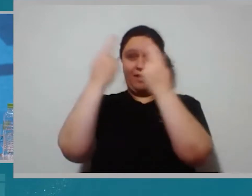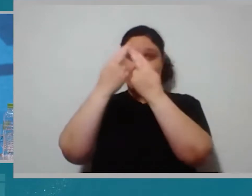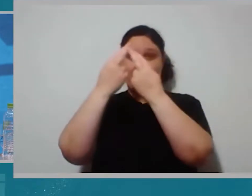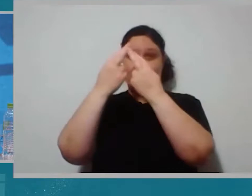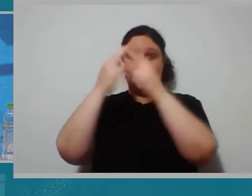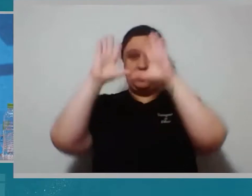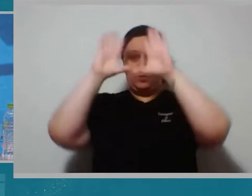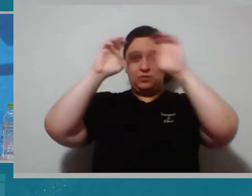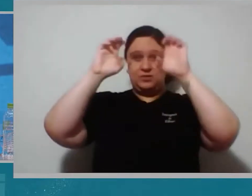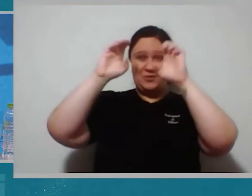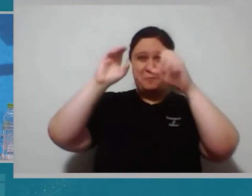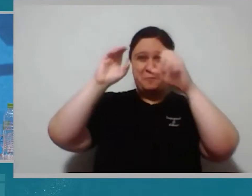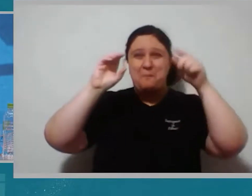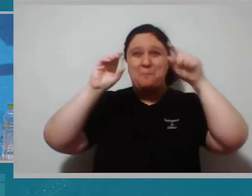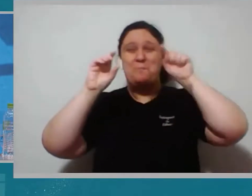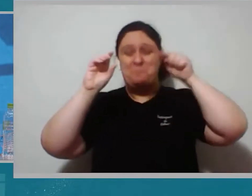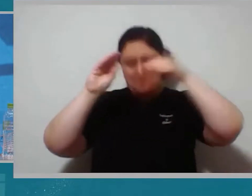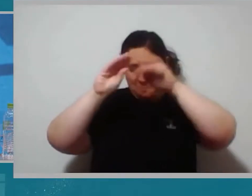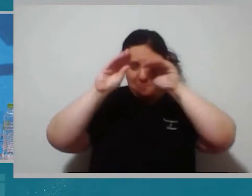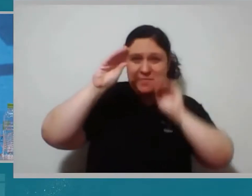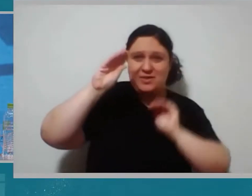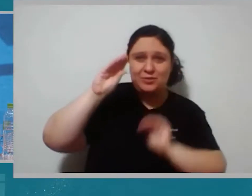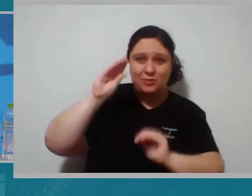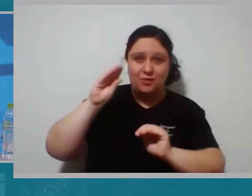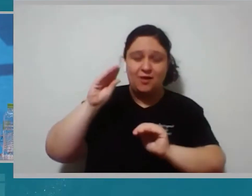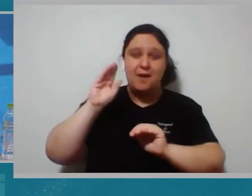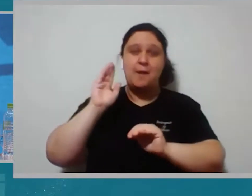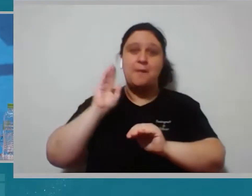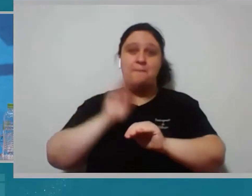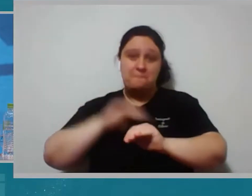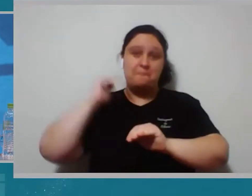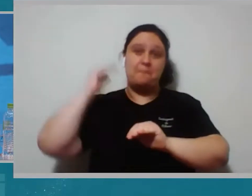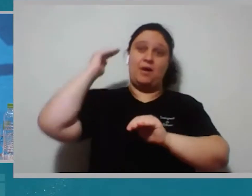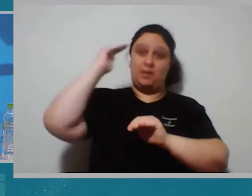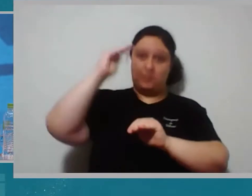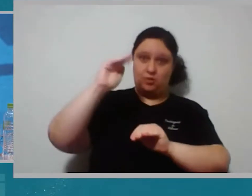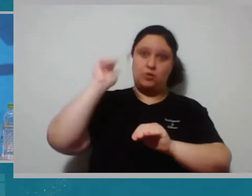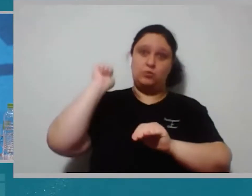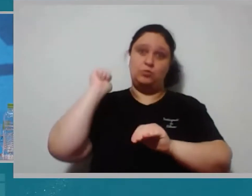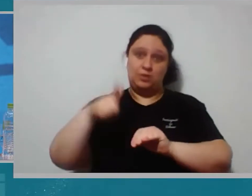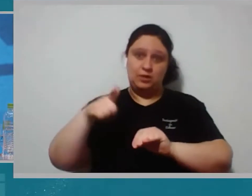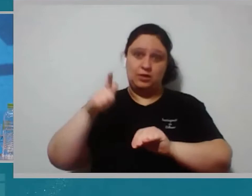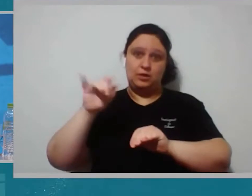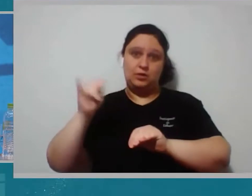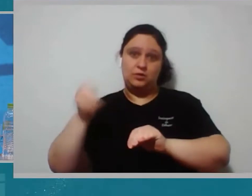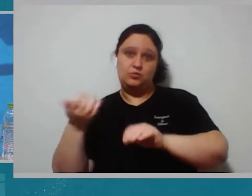que João Batista, é maior do que ele. Você não está feliz?